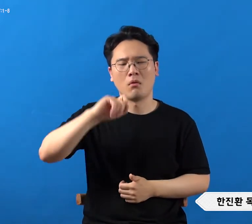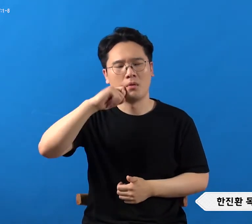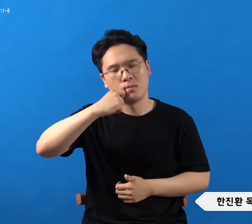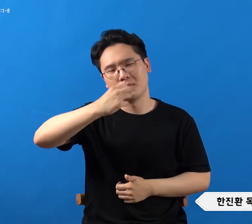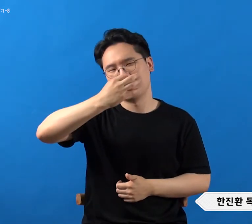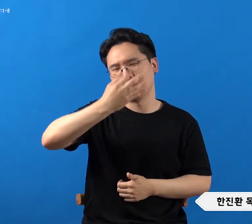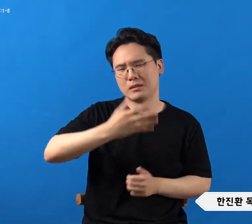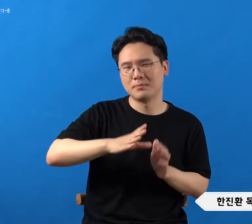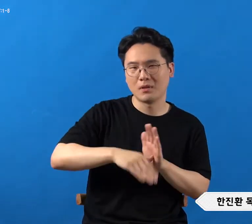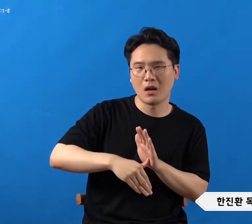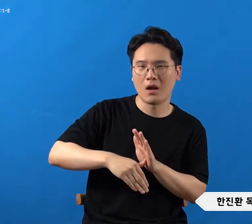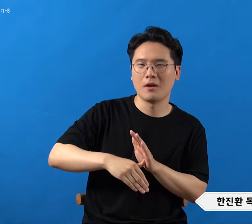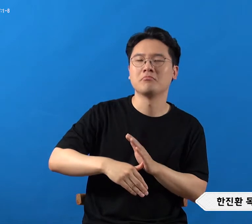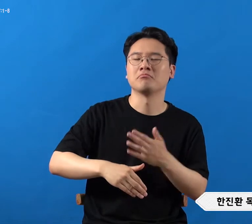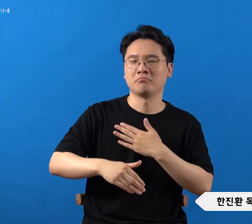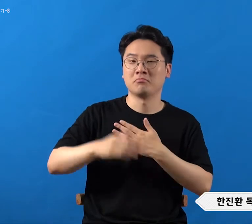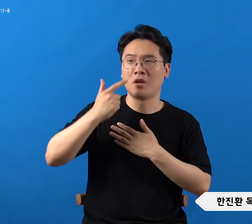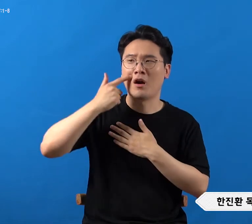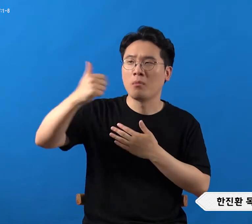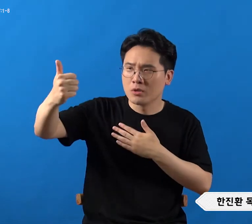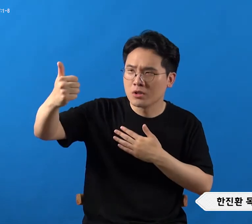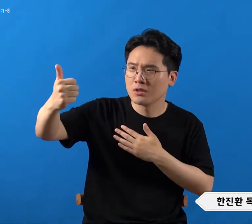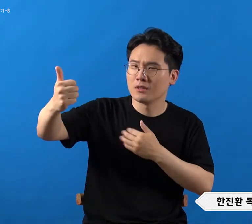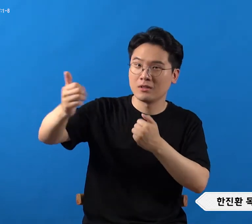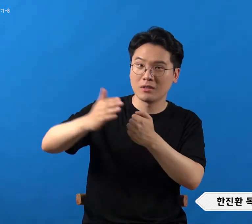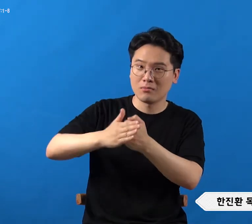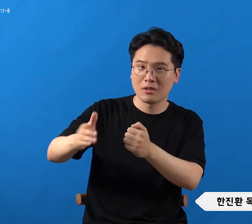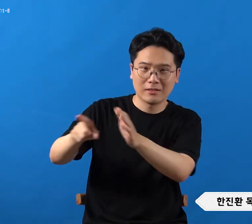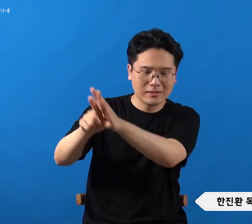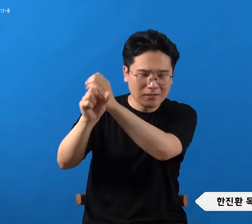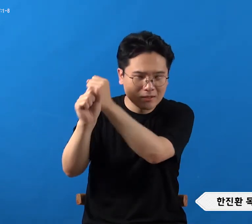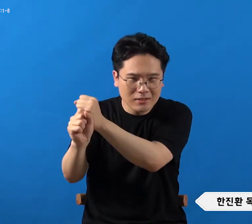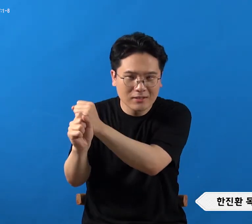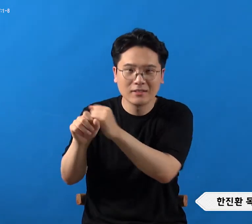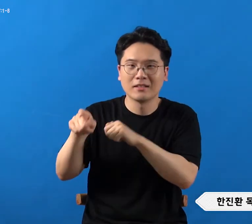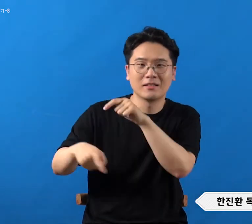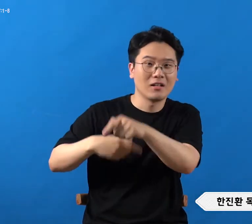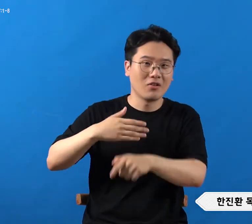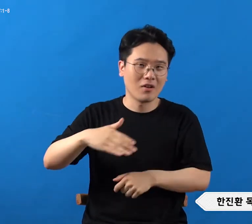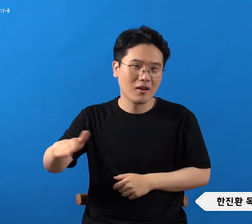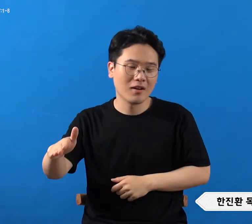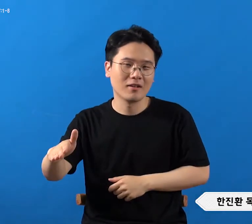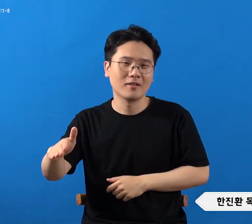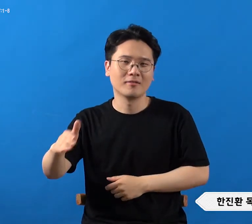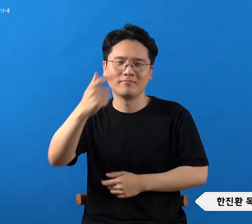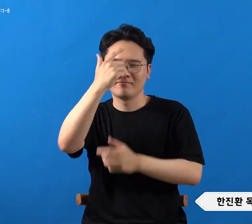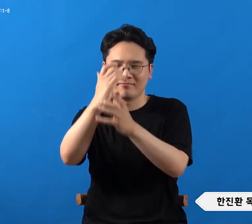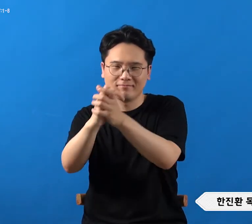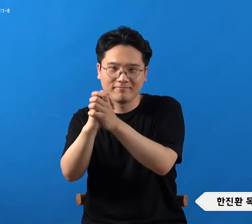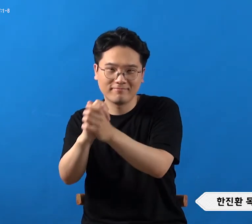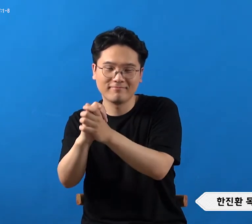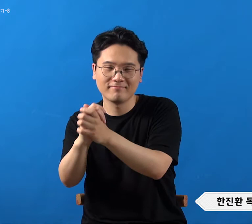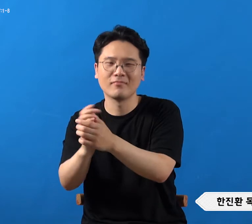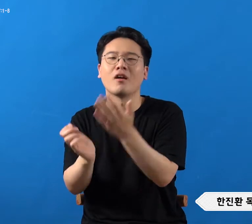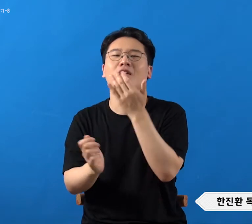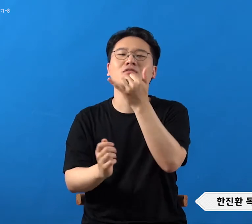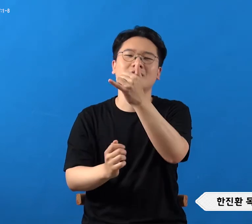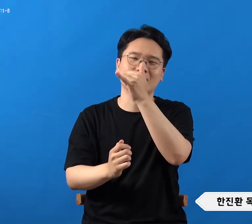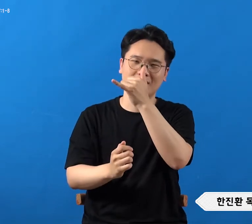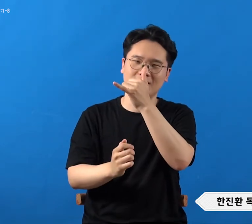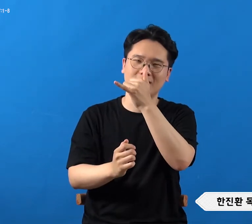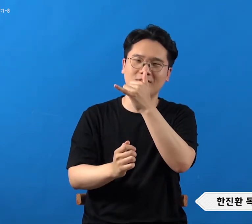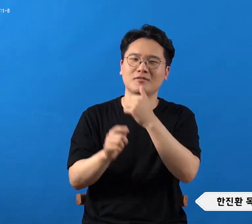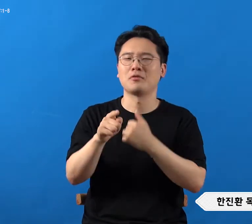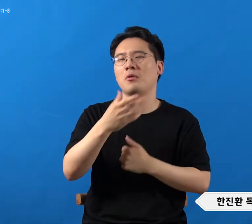내 아버지니까 얼마든지 달려나갈 수 있지 않습니까? 그 아버지 앞으로 달려나가 간구할 수 있다는 그것이